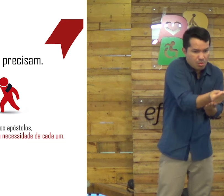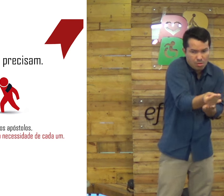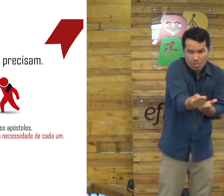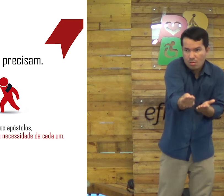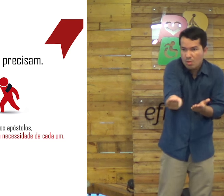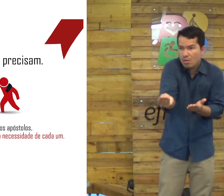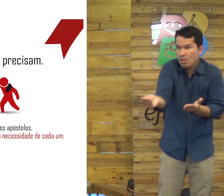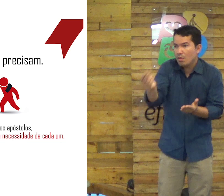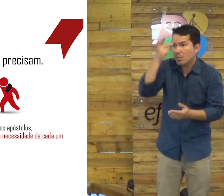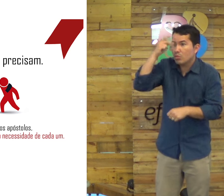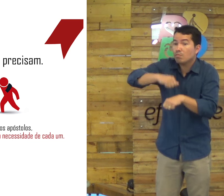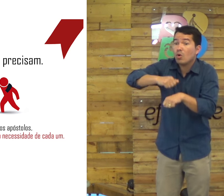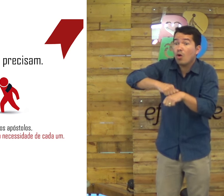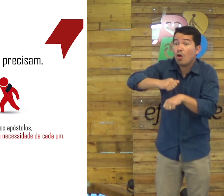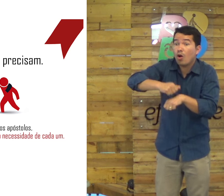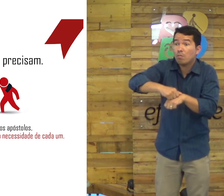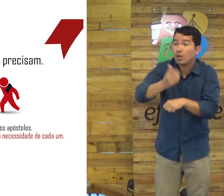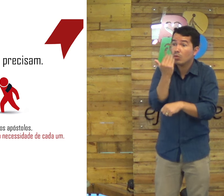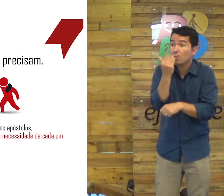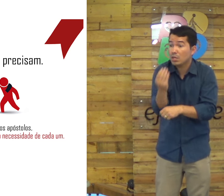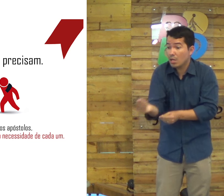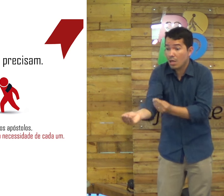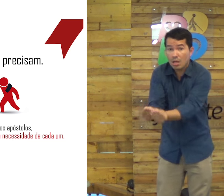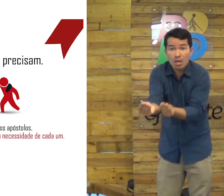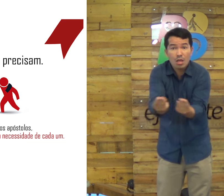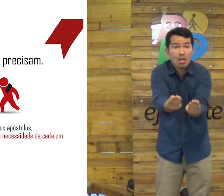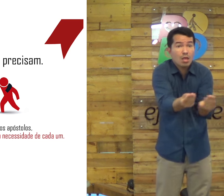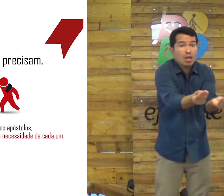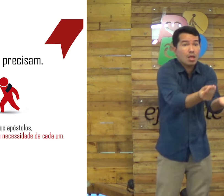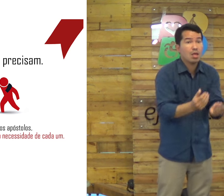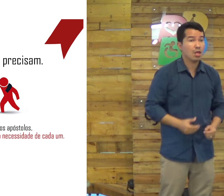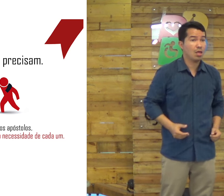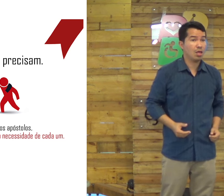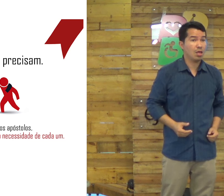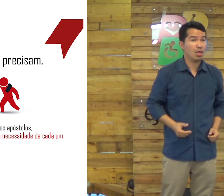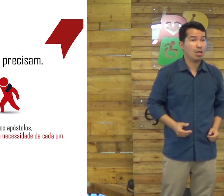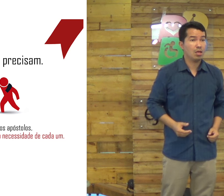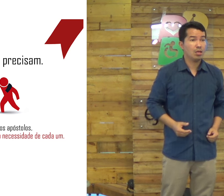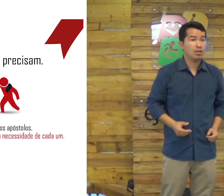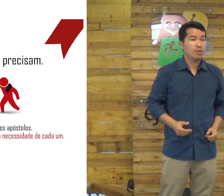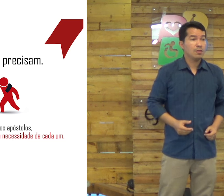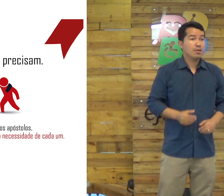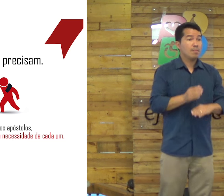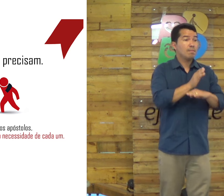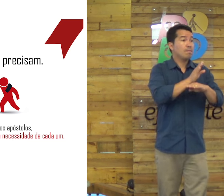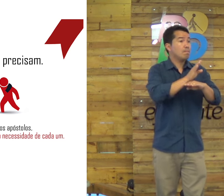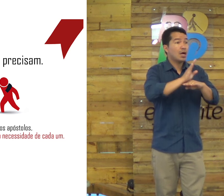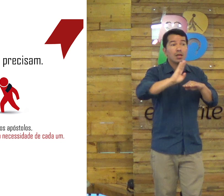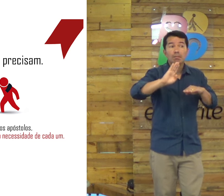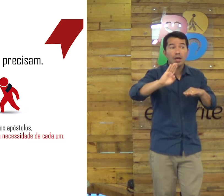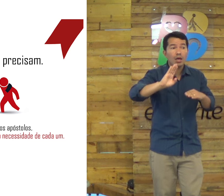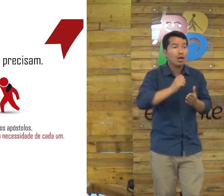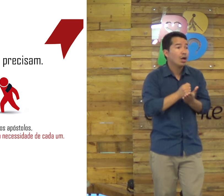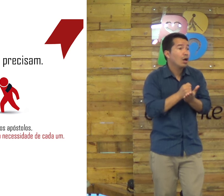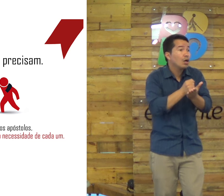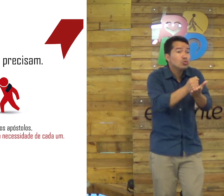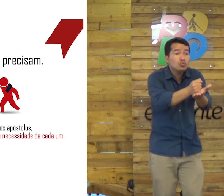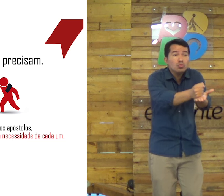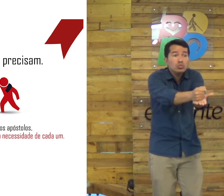porque esse dinheiro seria repartido, e seria entregue para as pessoas, as pessoas pobres, as pessoas que não tinham condições, e